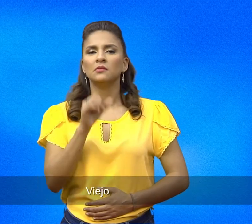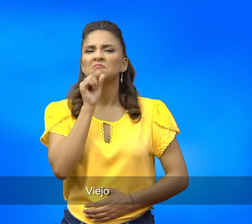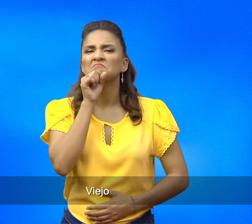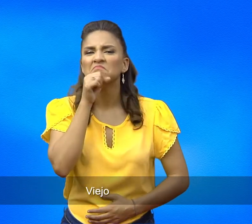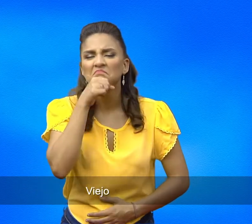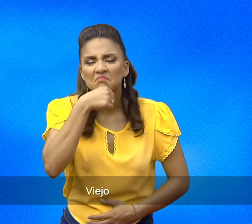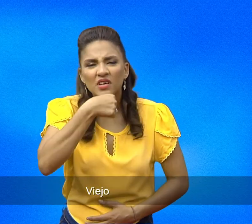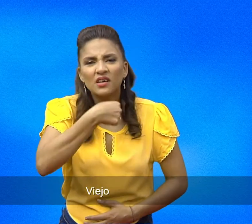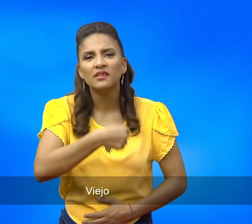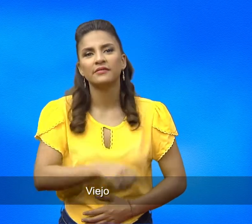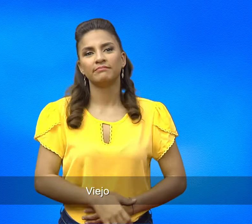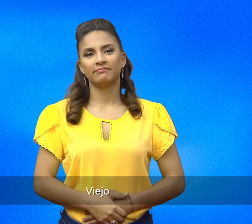viejo